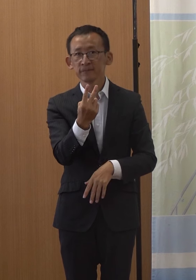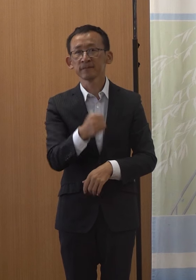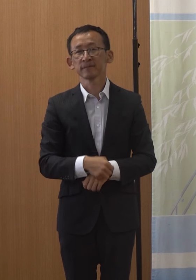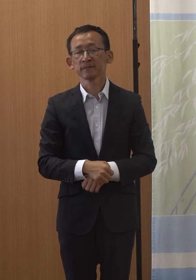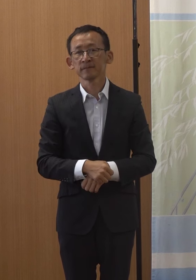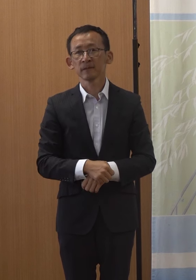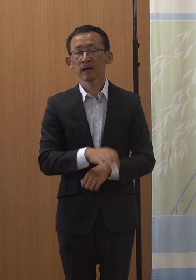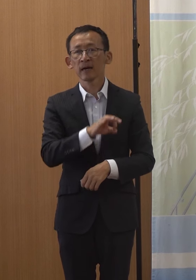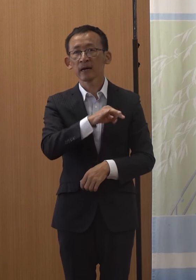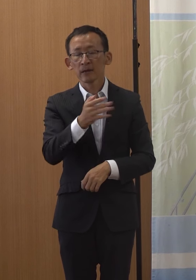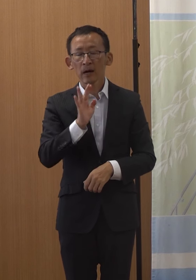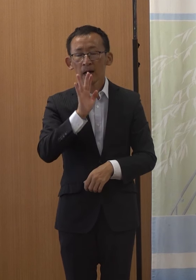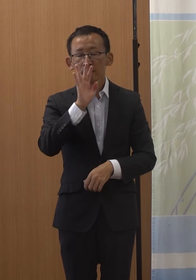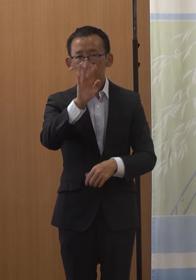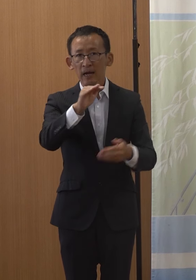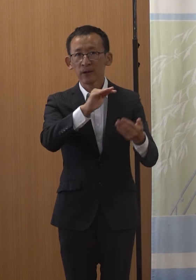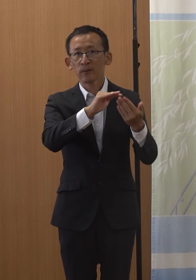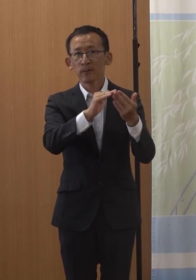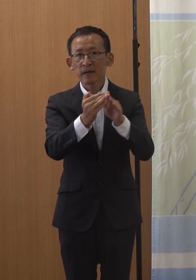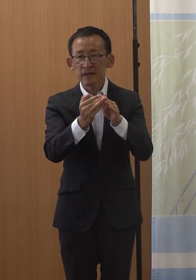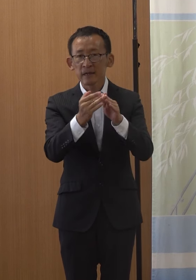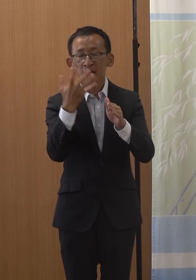未来の街創造館におきまして、